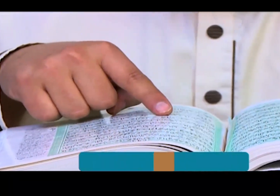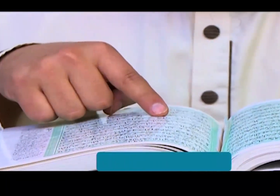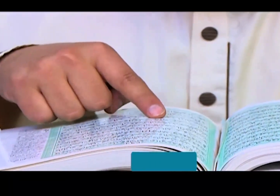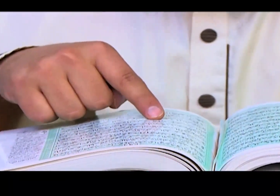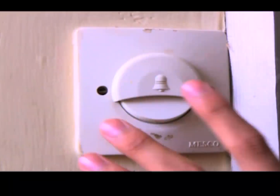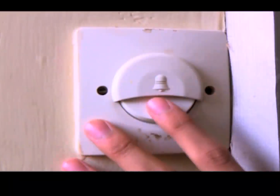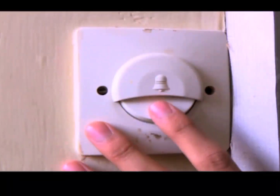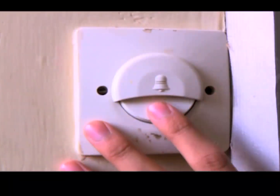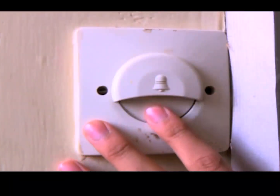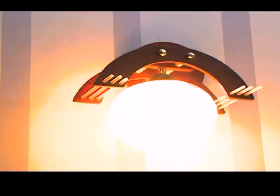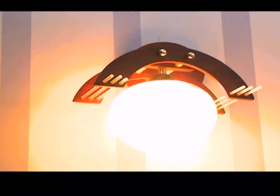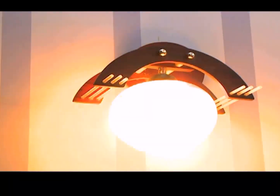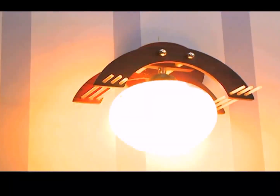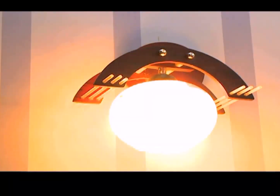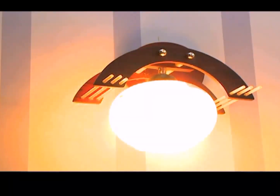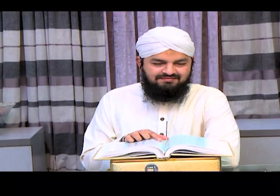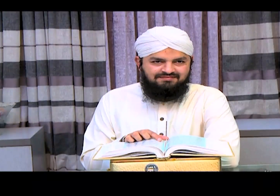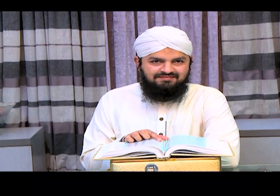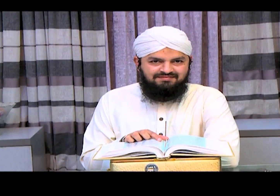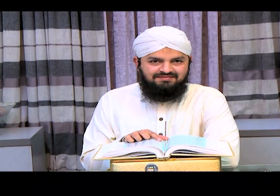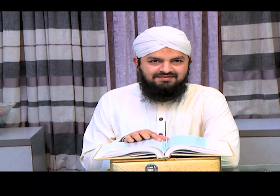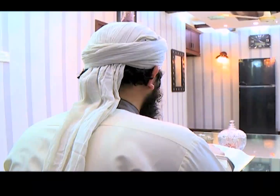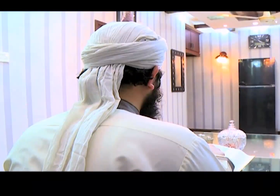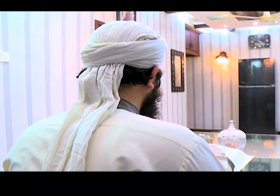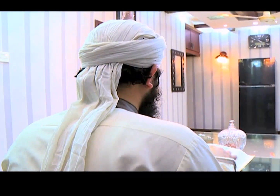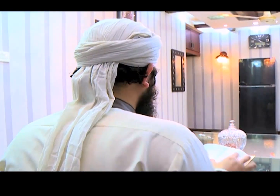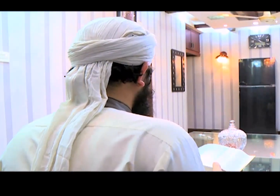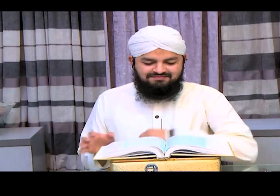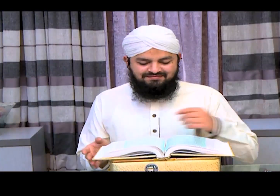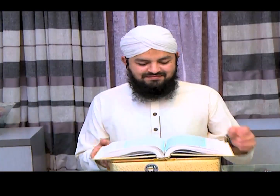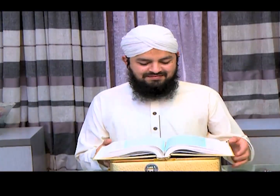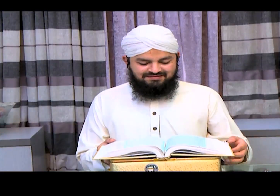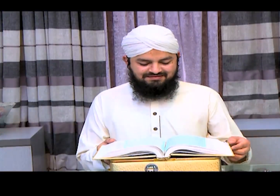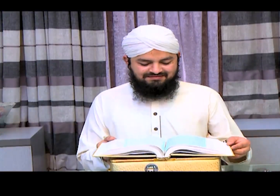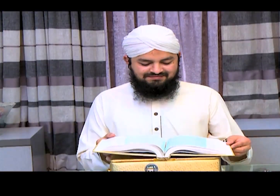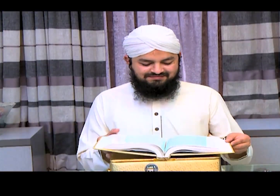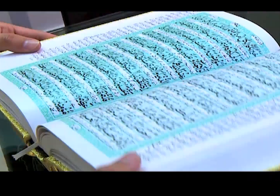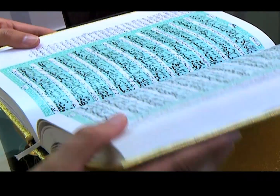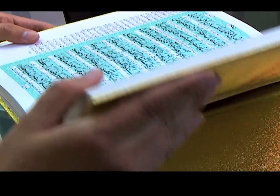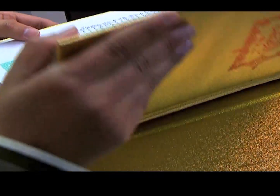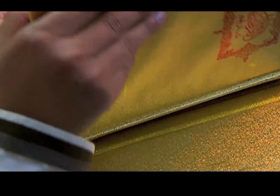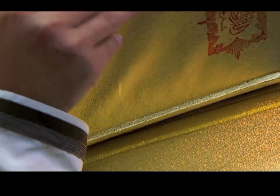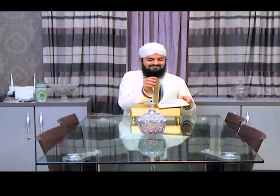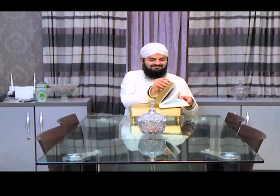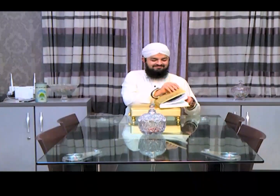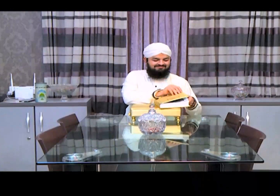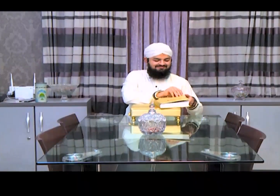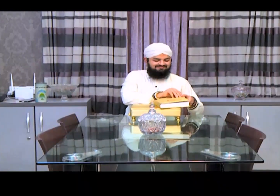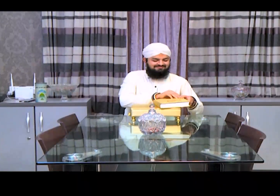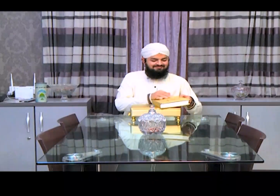اللہ تلاوت میں میرے دل کو لگا